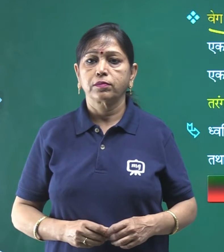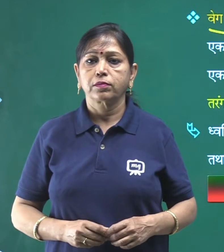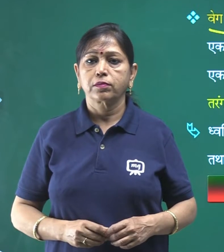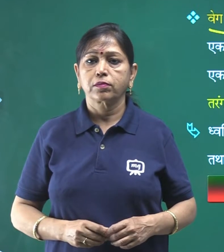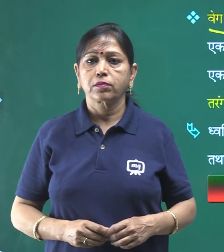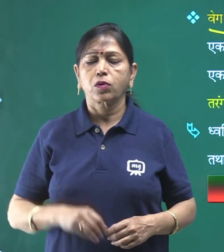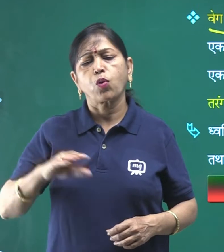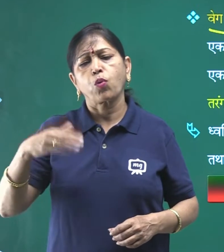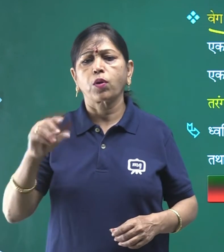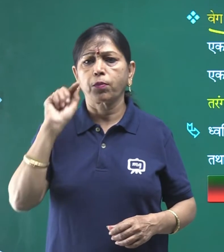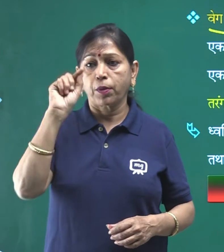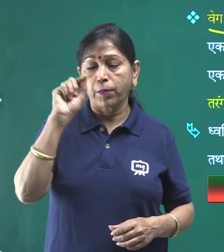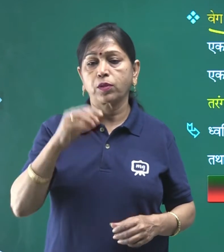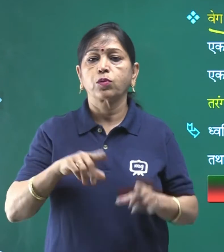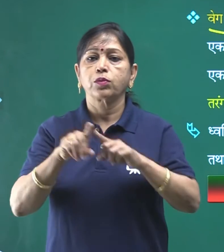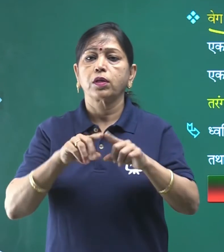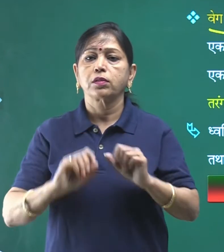किसी बिंदु जैसे